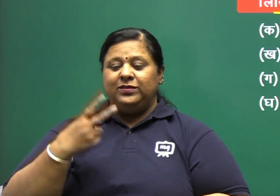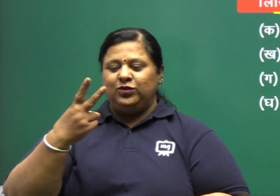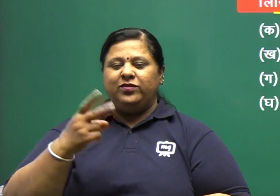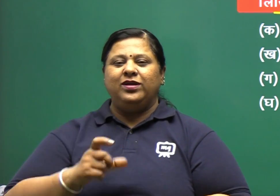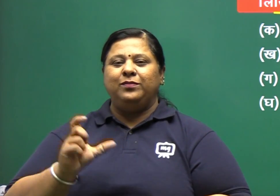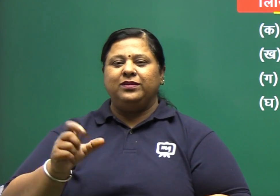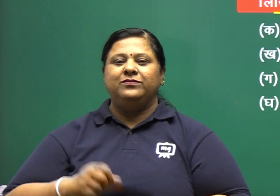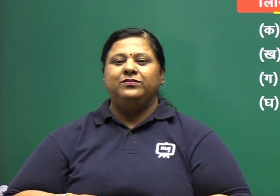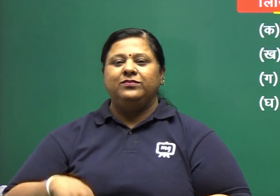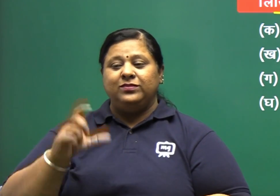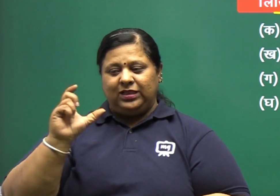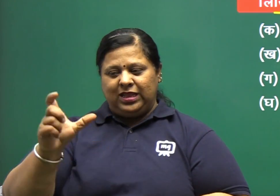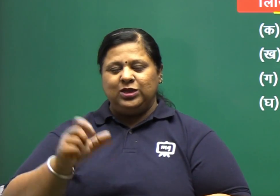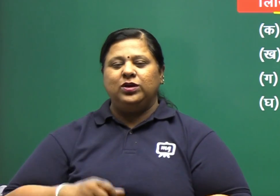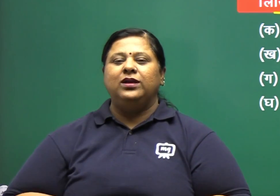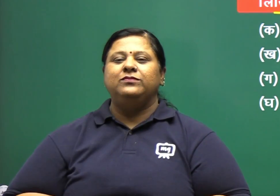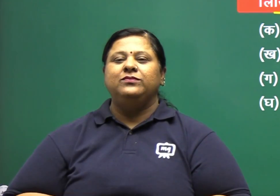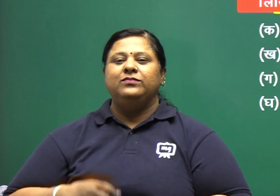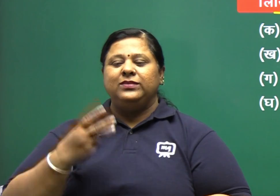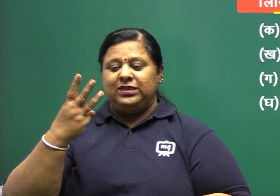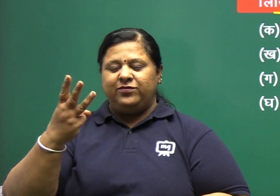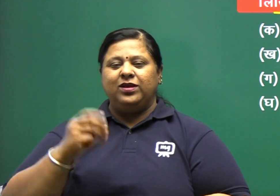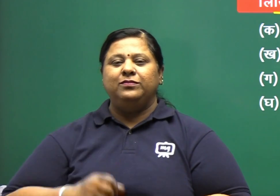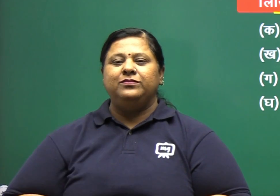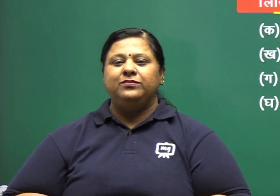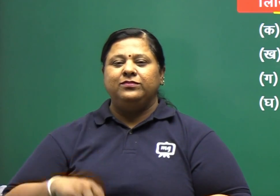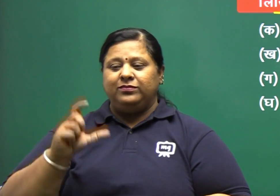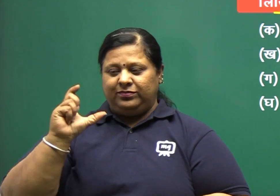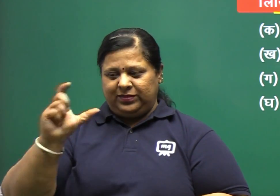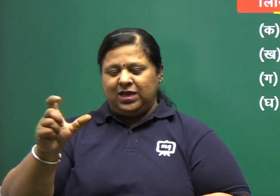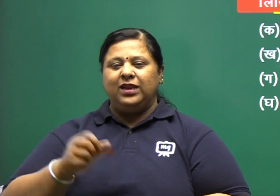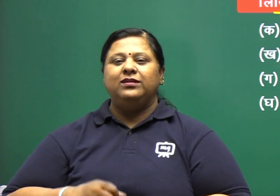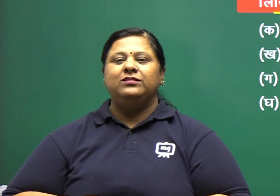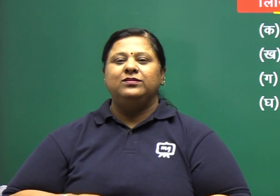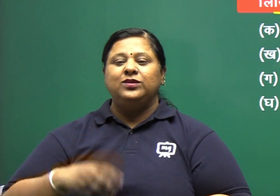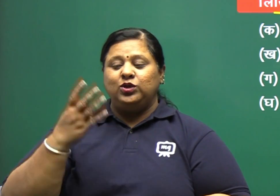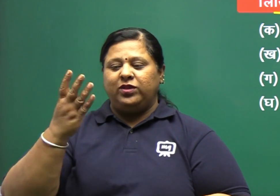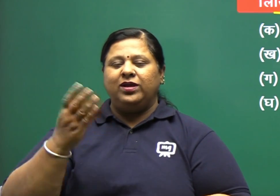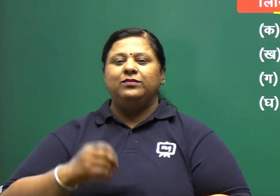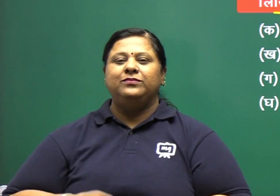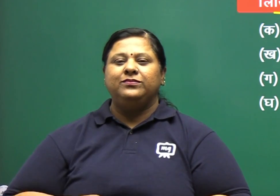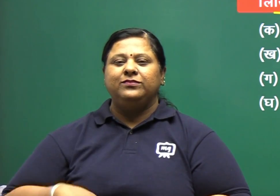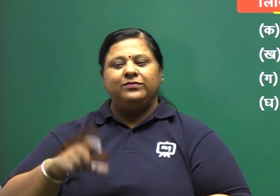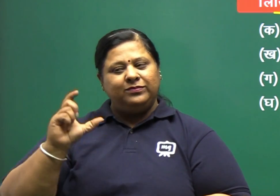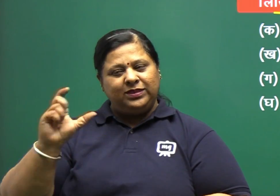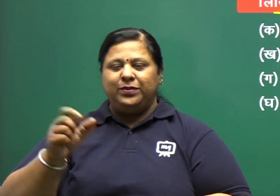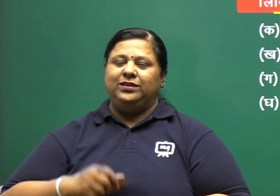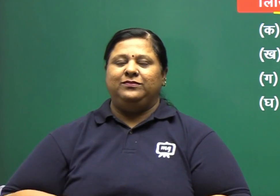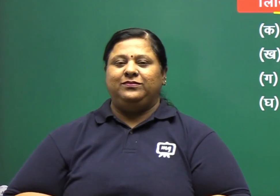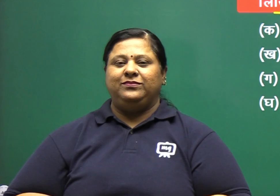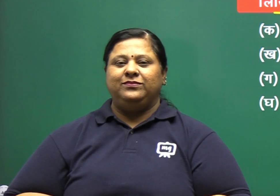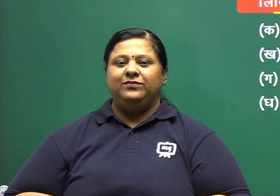दूसरा विकल्प लेखा जोखा, तीसरा विकल्प कहानी या चौथा विकल्प